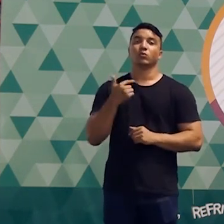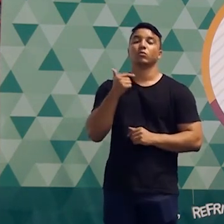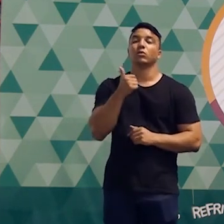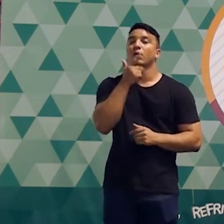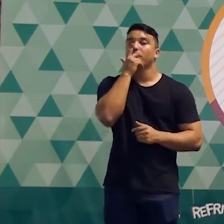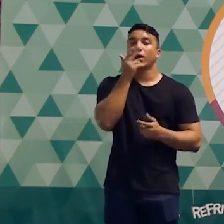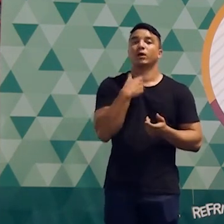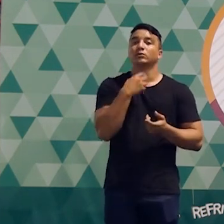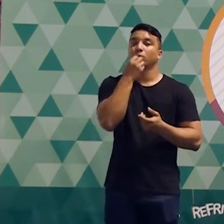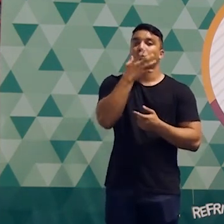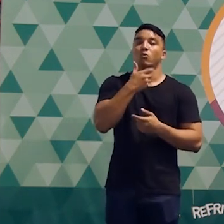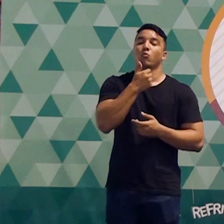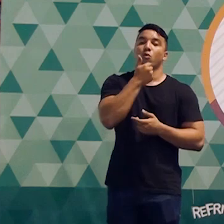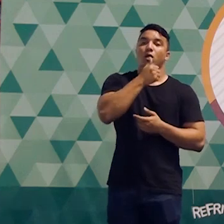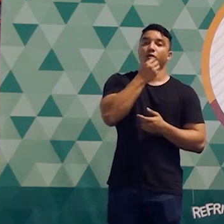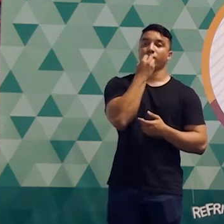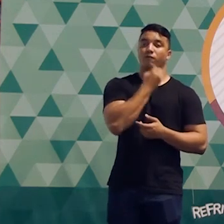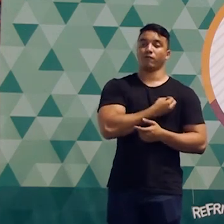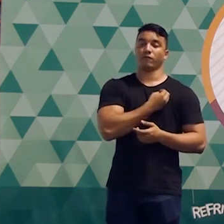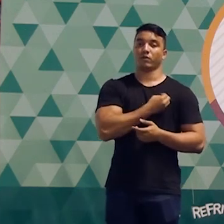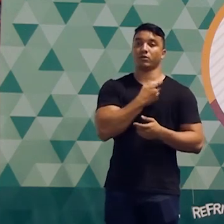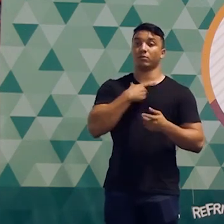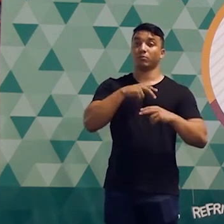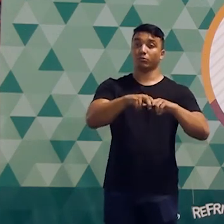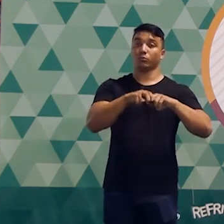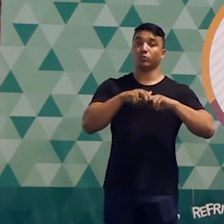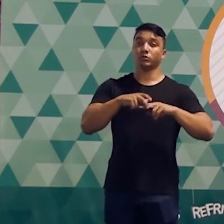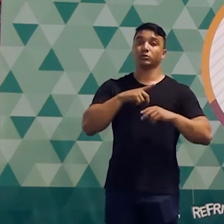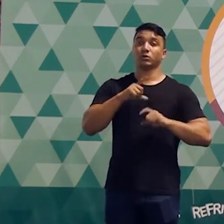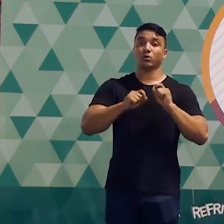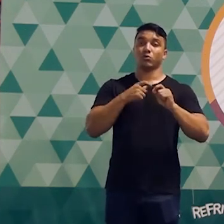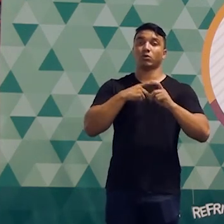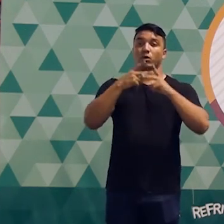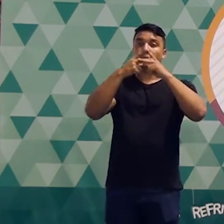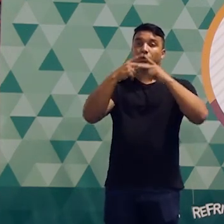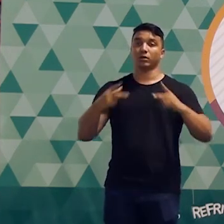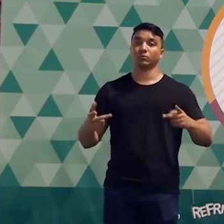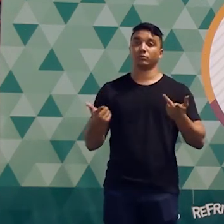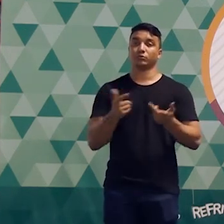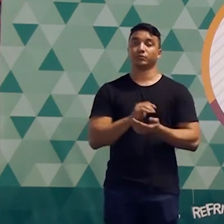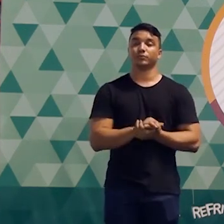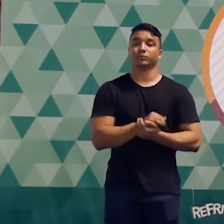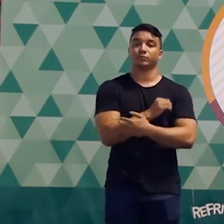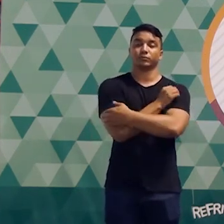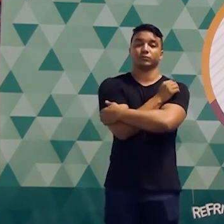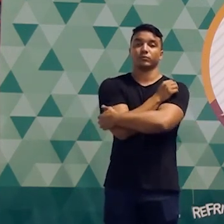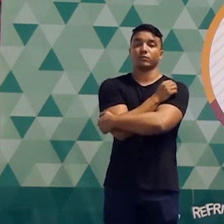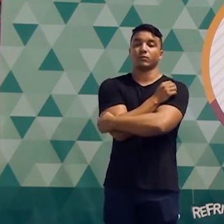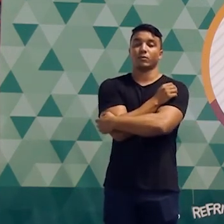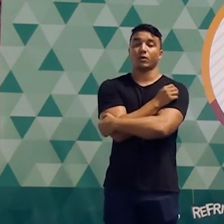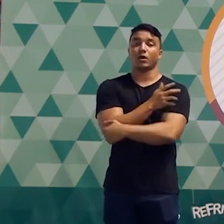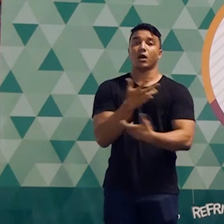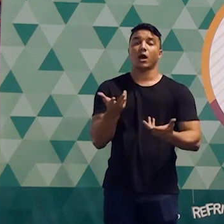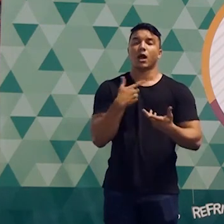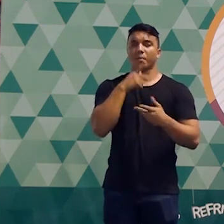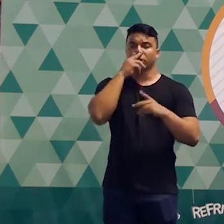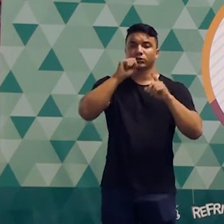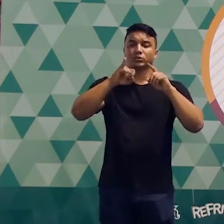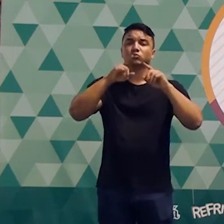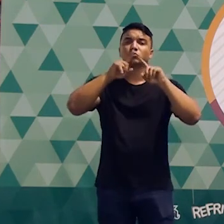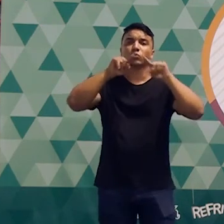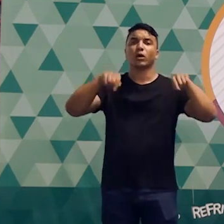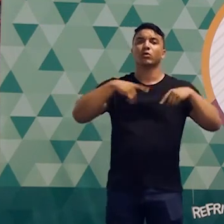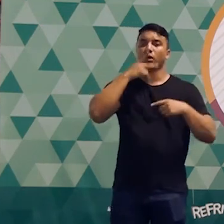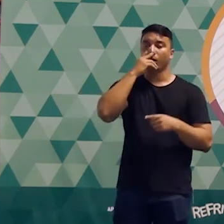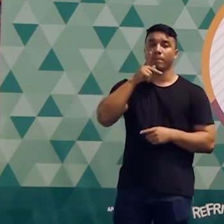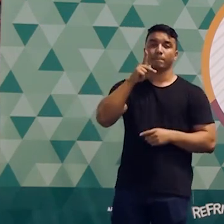ter uma boa qualidade de vida. E por isso você tem uma pirâmide fazendo isso. Mas professor, se não tiver esse formato assim, não